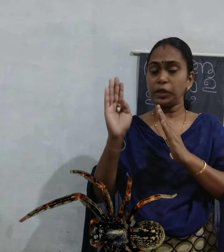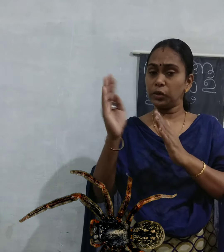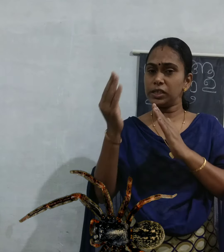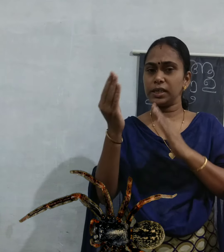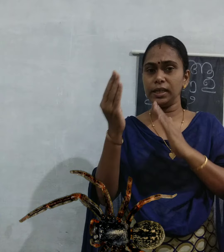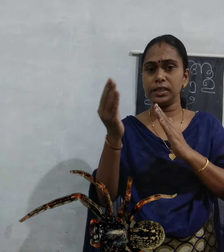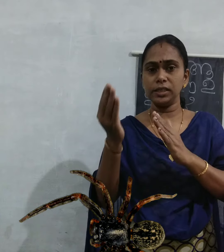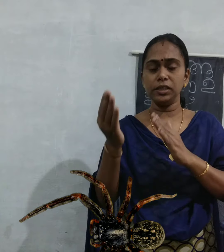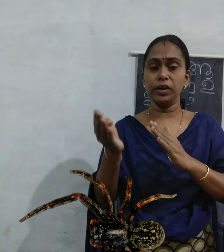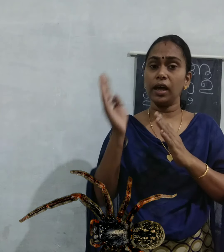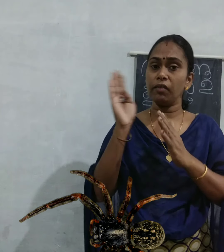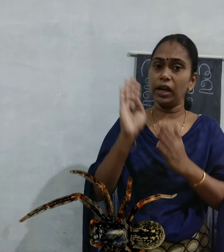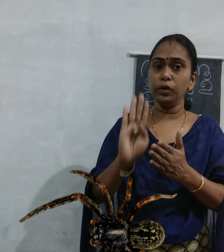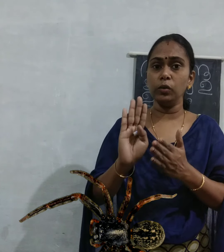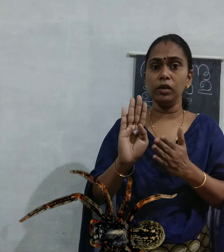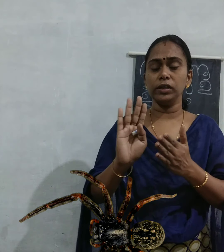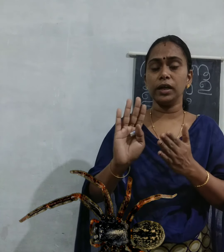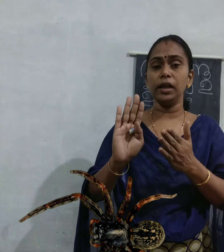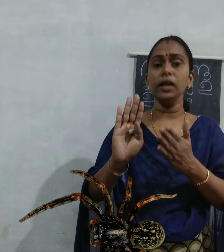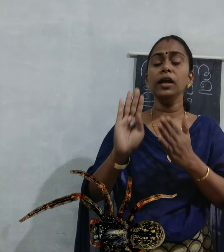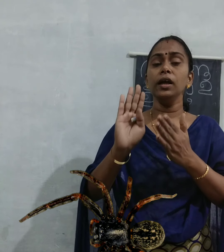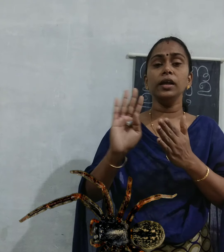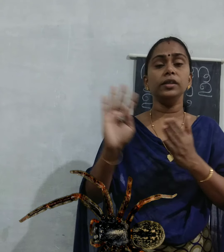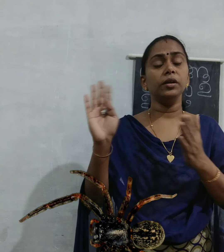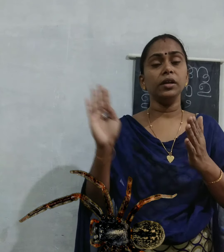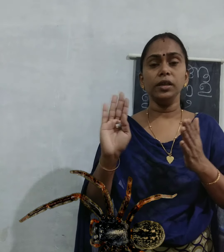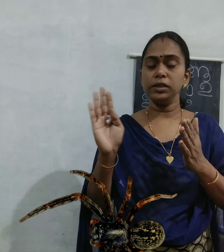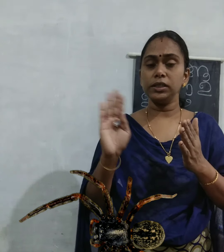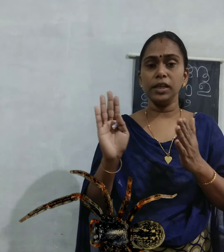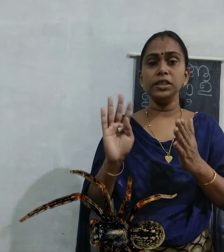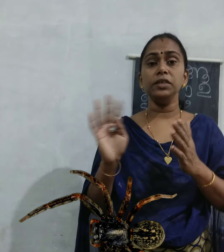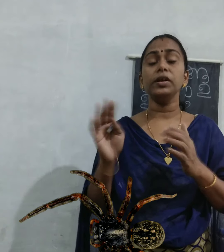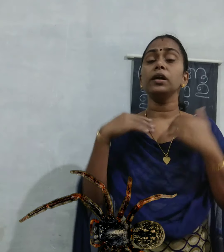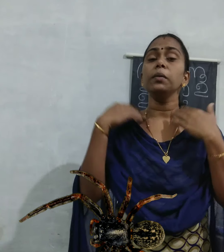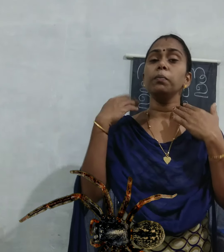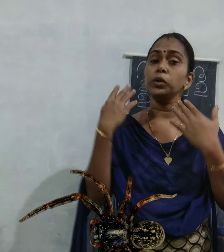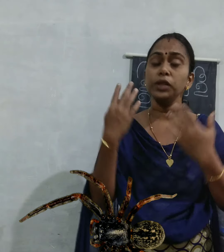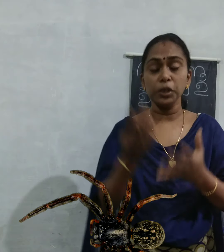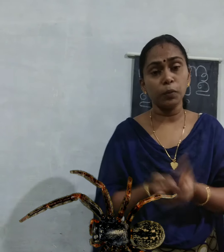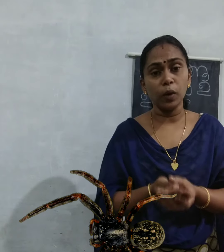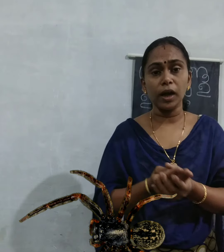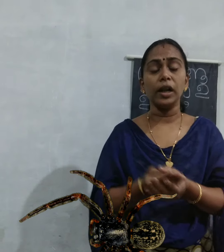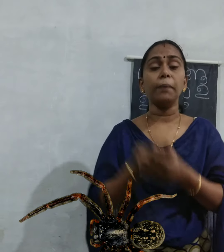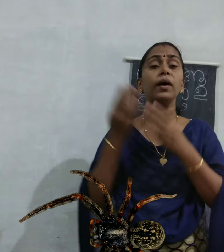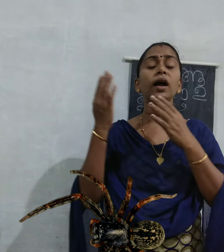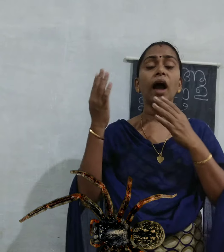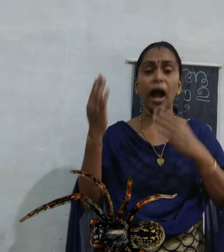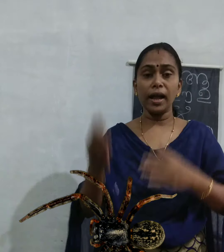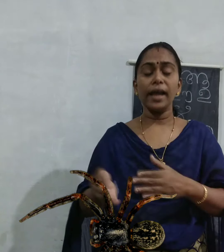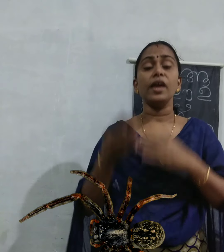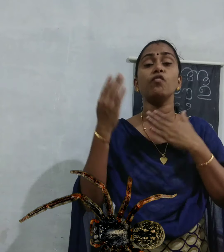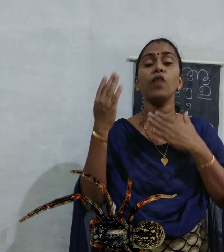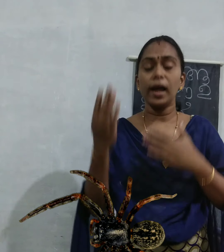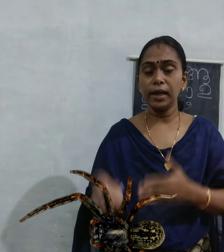മറ്റുള്ള ചെറിയ ചെറിയ ജീവികൾ ആ വലേന്റെ ഉള്ളിൽ വന്നാല് ഇതിന് ഈ ചെറിയ ജീവികൾക്ക് പുറത്തേക്ക് പോകാൻ കഴിയില്ല. അപ്പൊ അങ്ങനെ വല